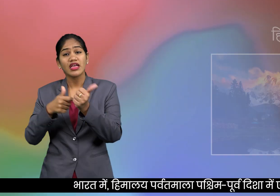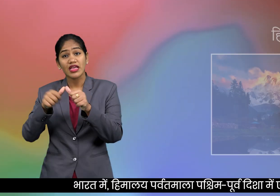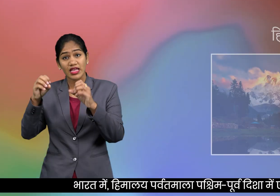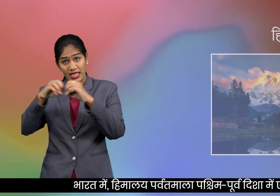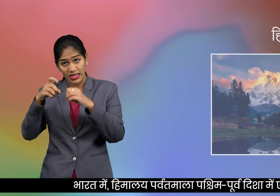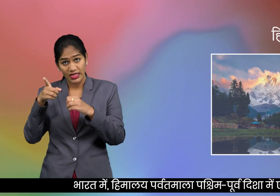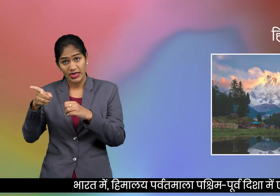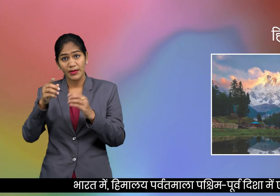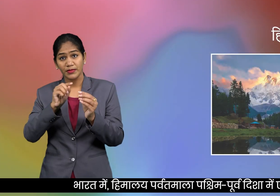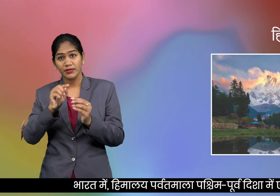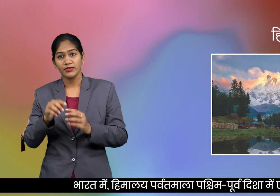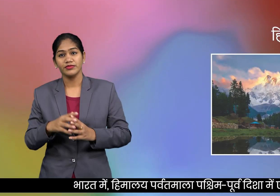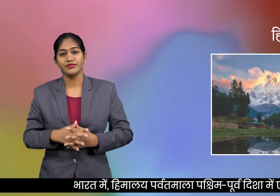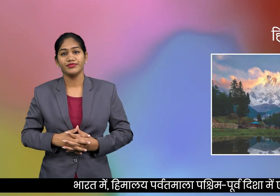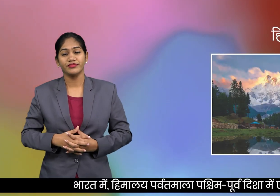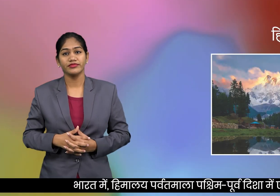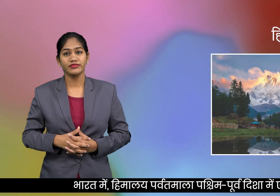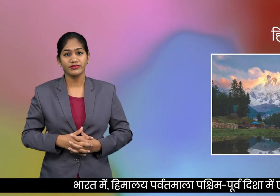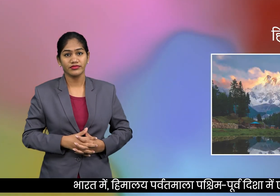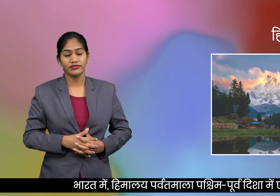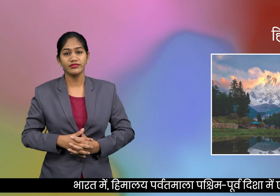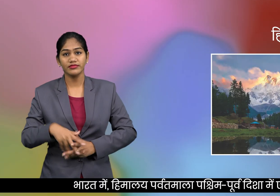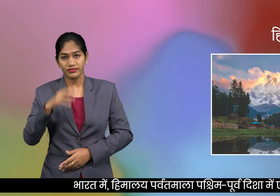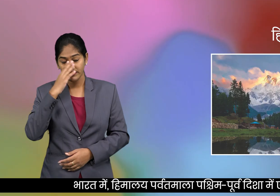भारत में हिमालय पर्वतमाला पश्चिम पूर्व दिशा में